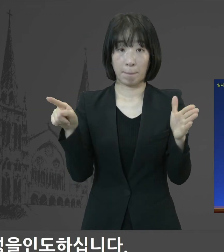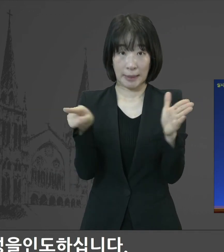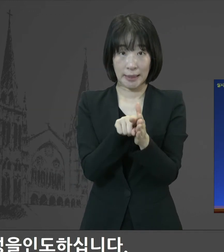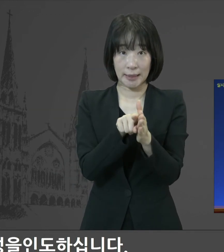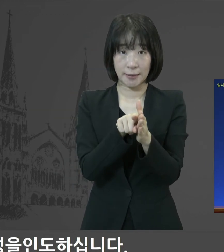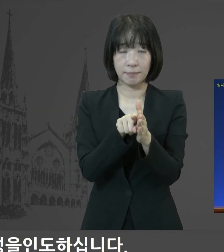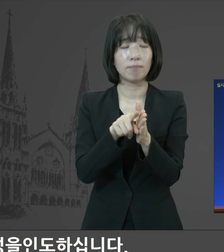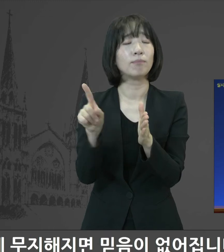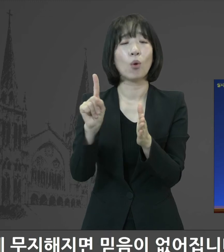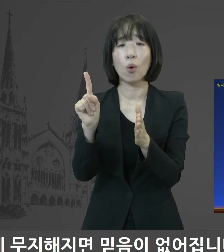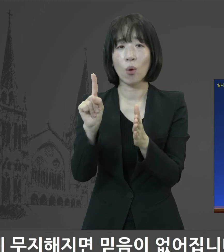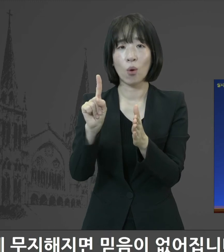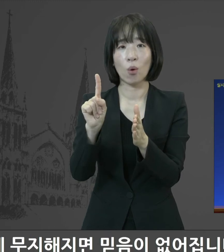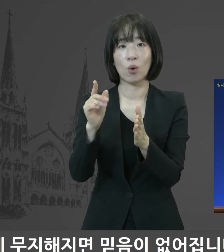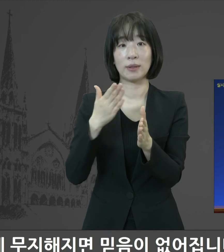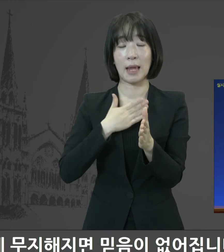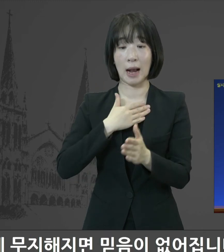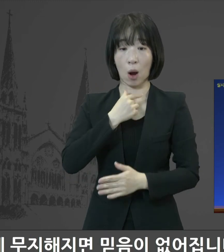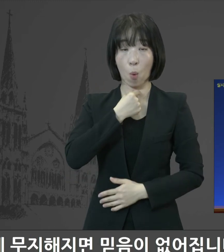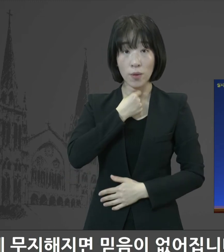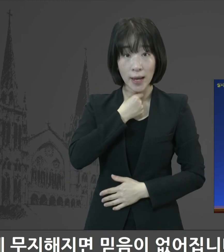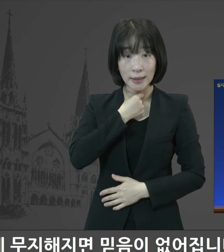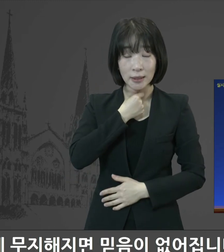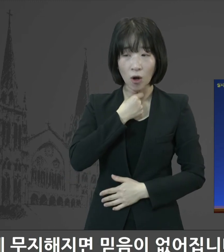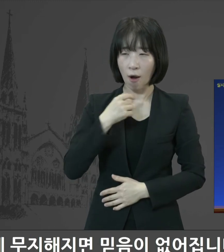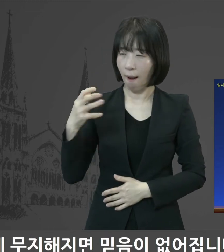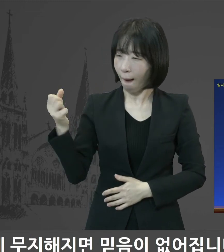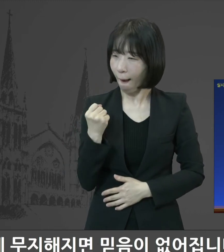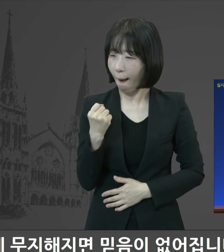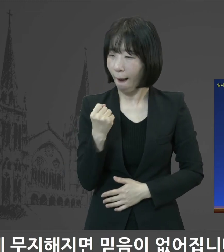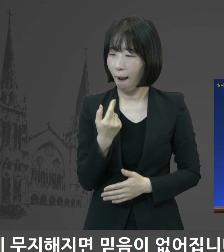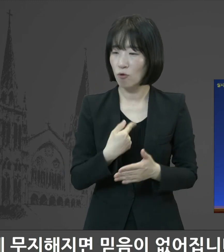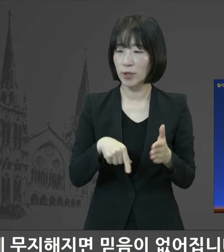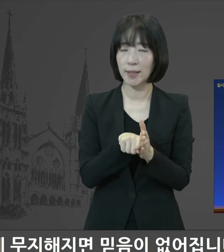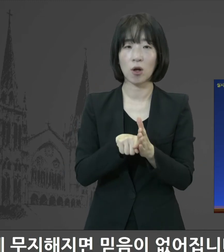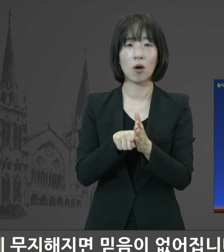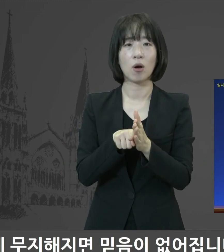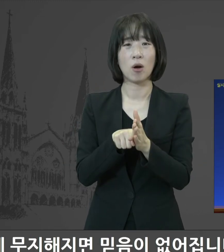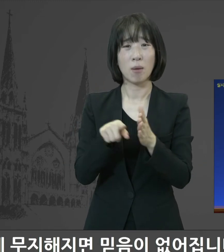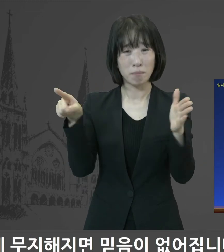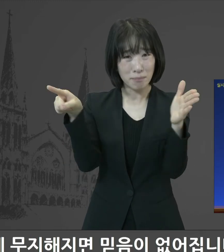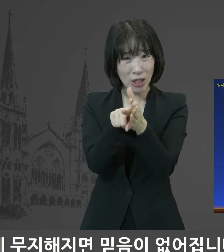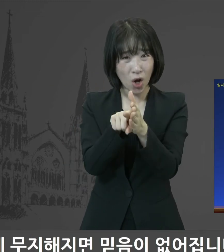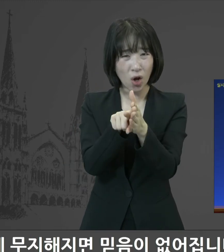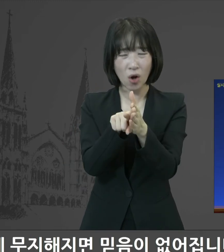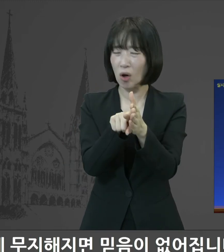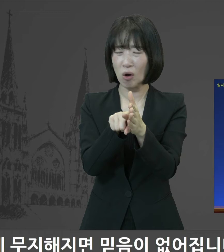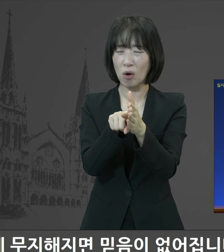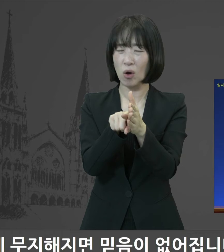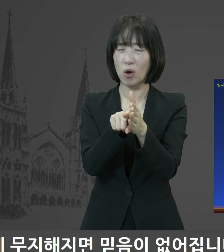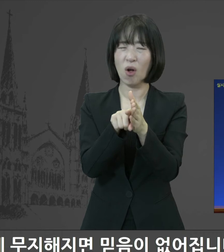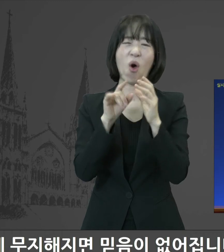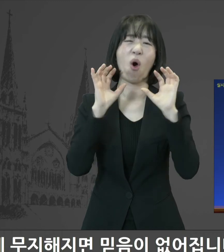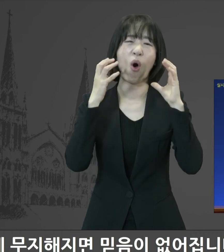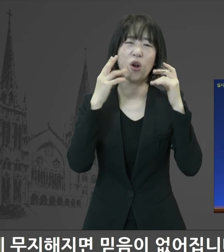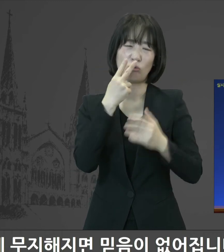것은 내가 원하는 것을 갖기 위해서 믿는 것은 이 어린아이와 같은